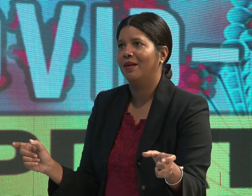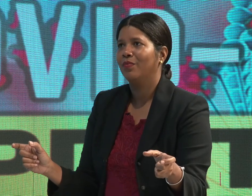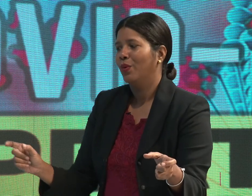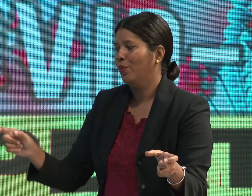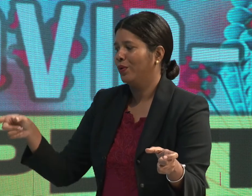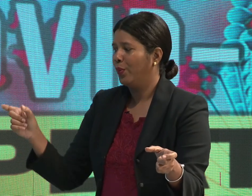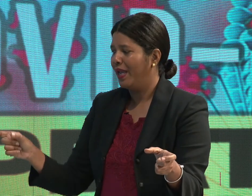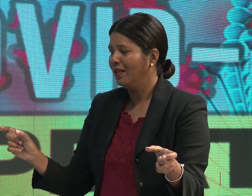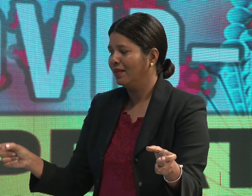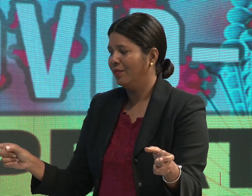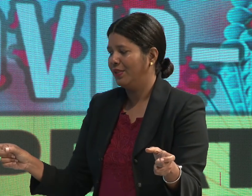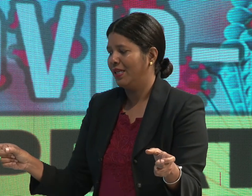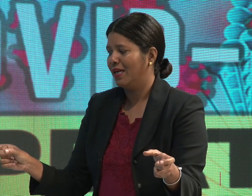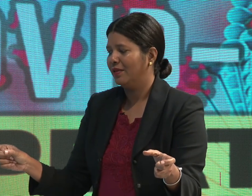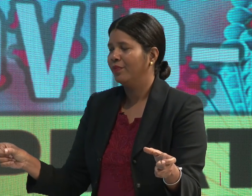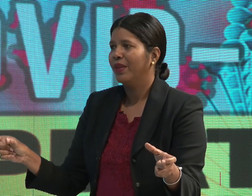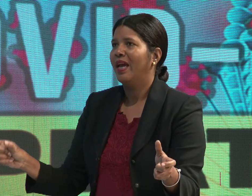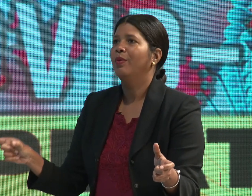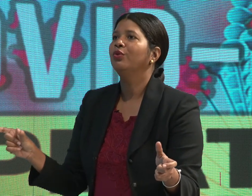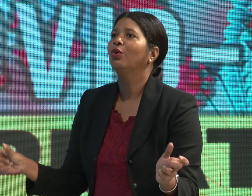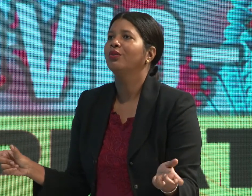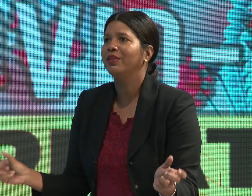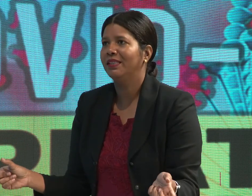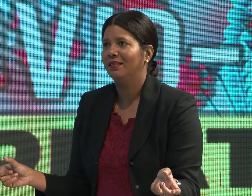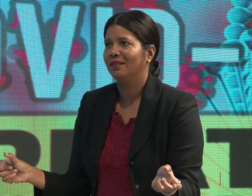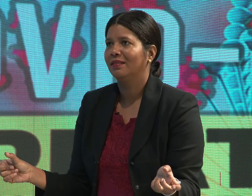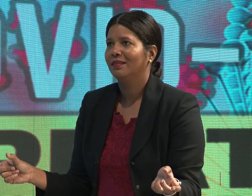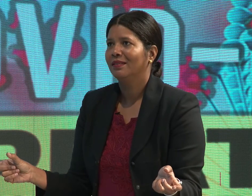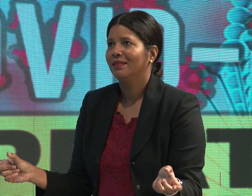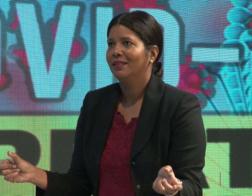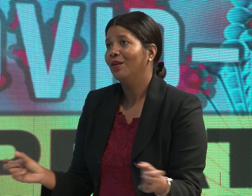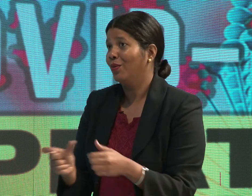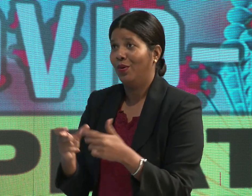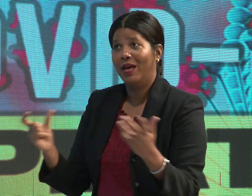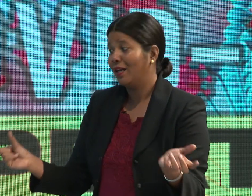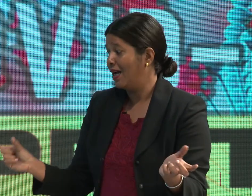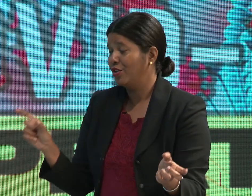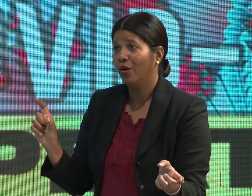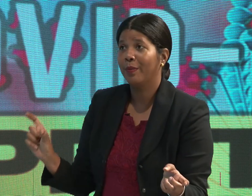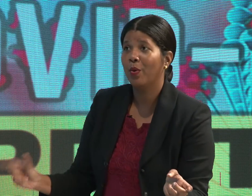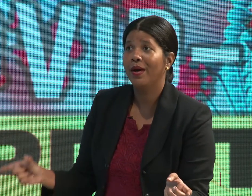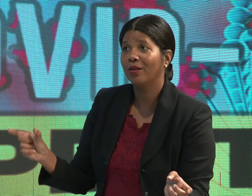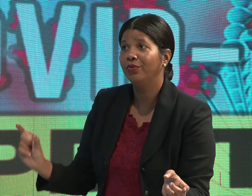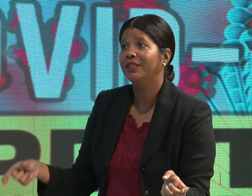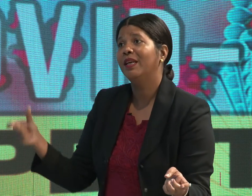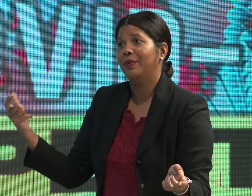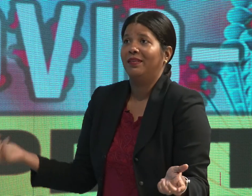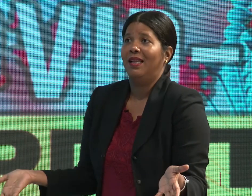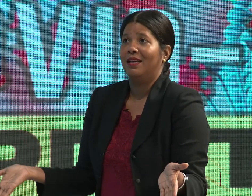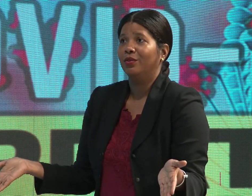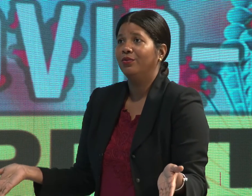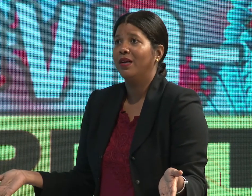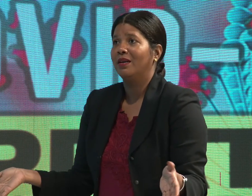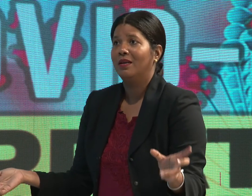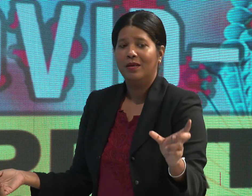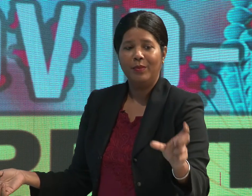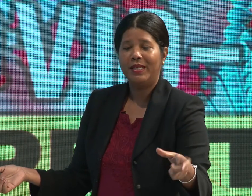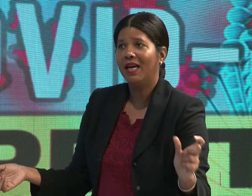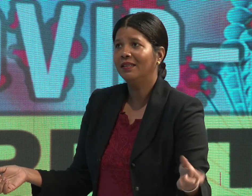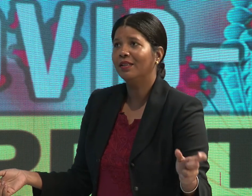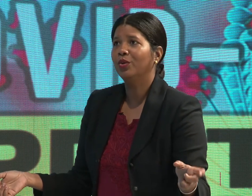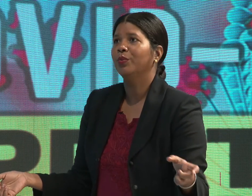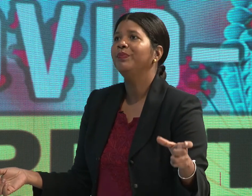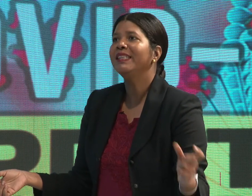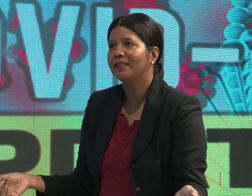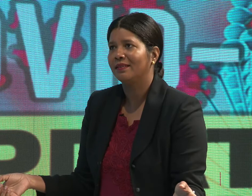onderscheid gemaakt. Want wij als ambtenaren hebben doorverdiend. Ja, als je nou hebt gewerkt of niet, je hebt je salaris ontvangen. Ja.